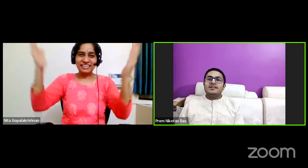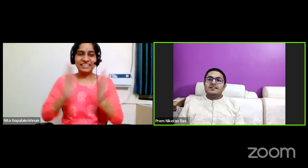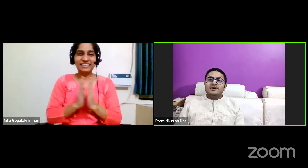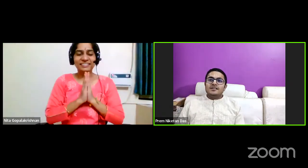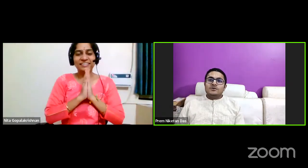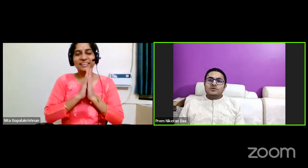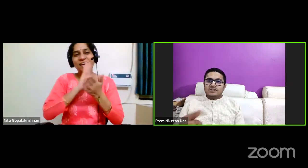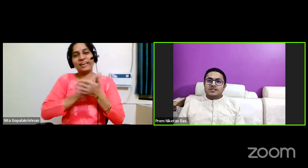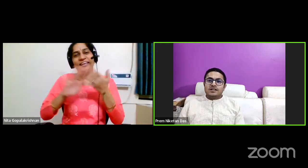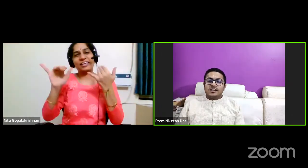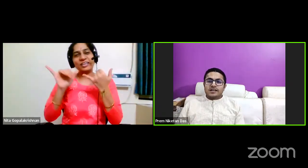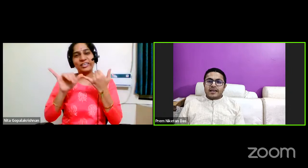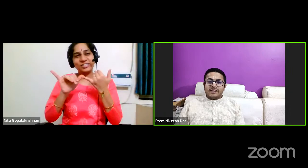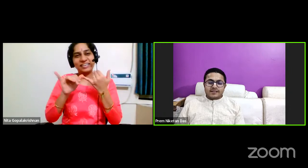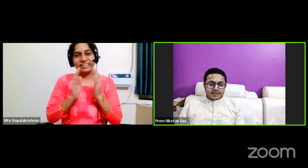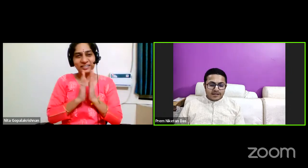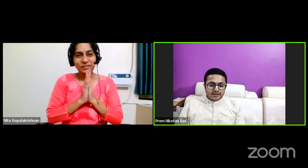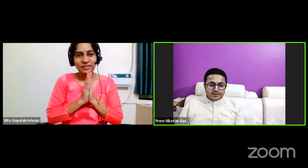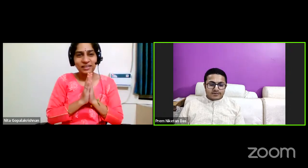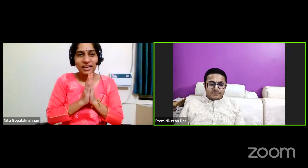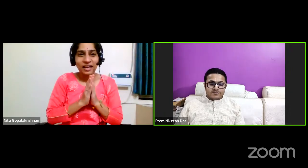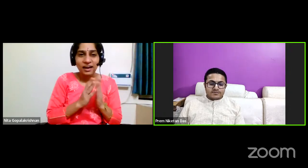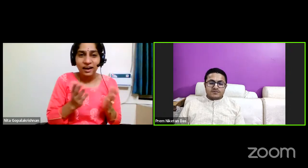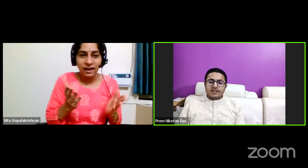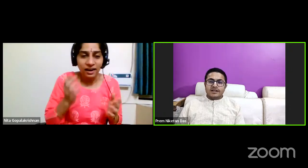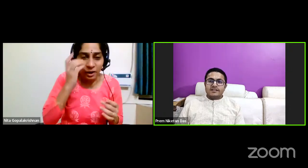हरे कृष्ण। कुछ कह रहे थे क्या?